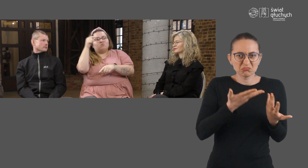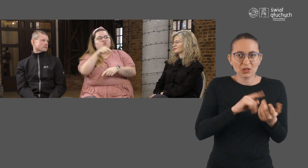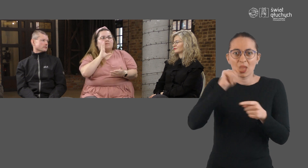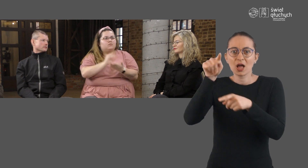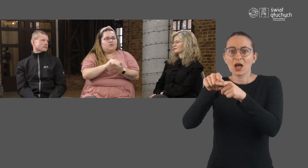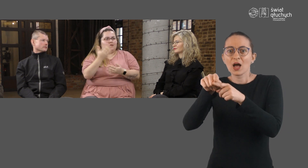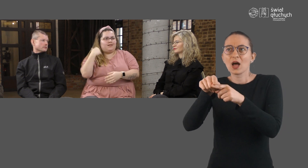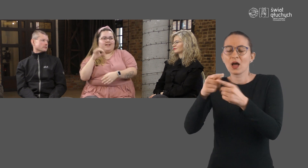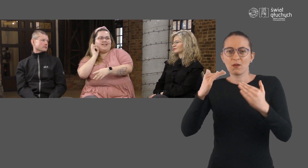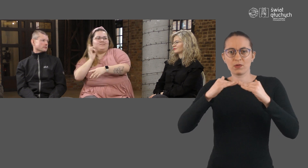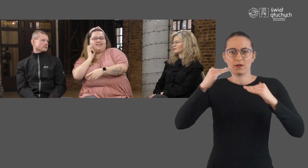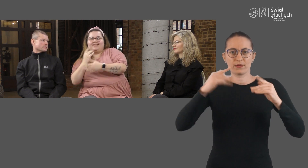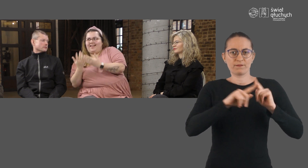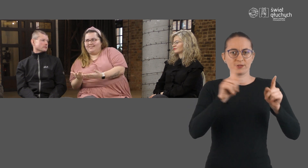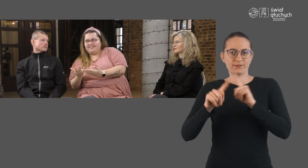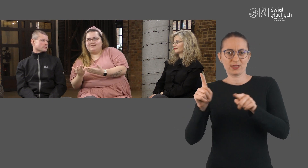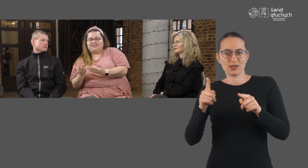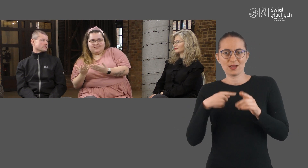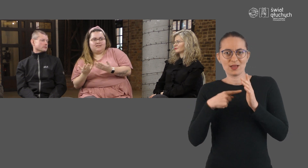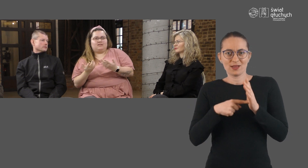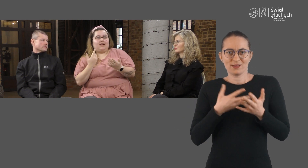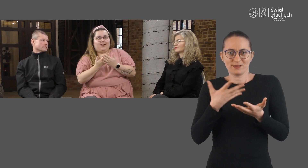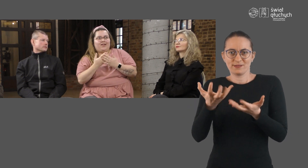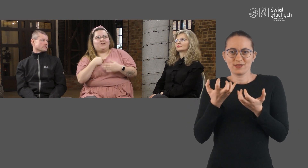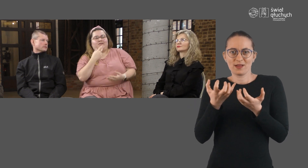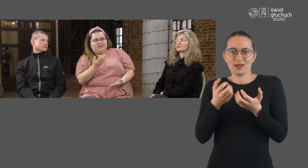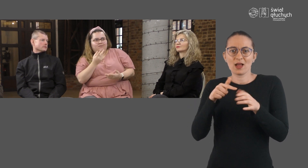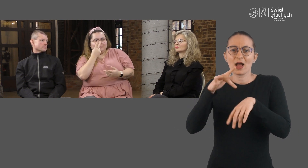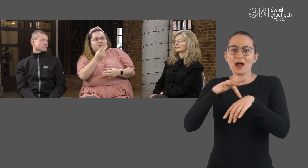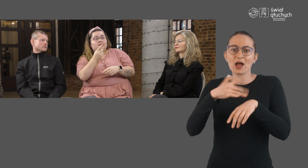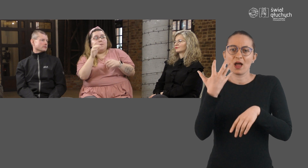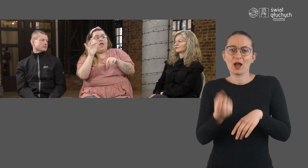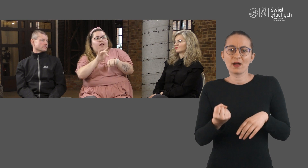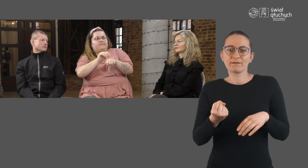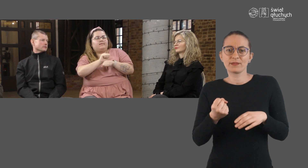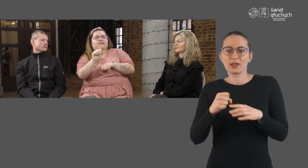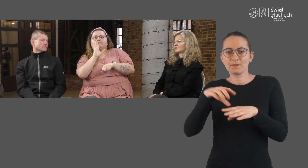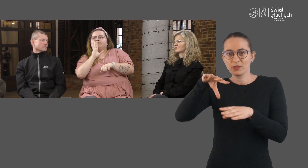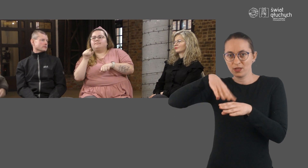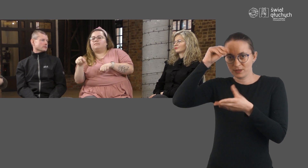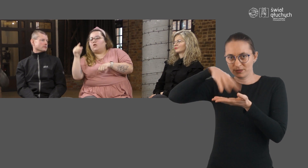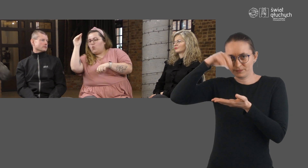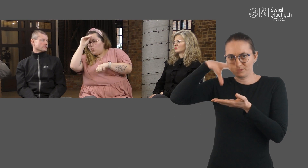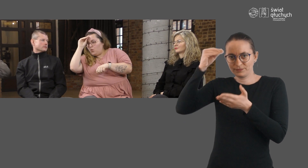Sytuacje, które były wcześniej, których nie znałam z gimnazjum, musiałam powtórzyć jakby w